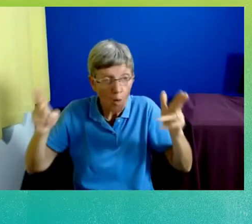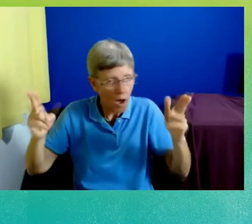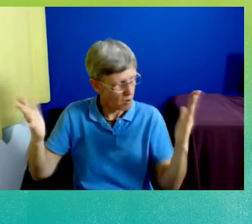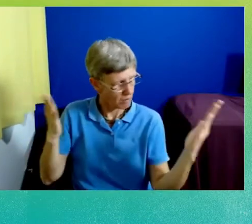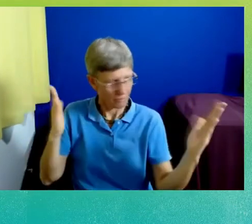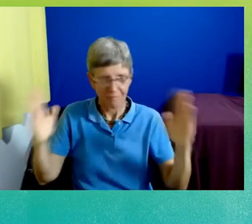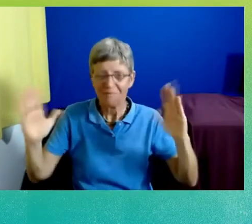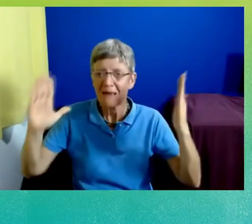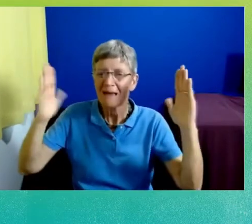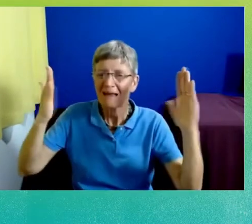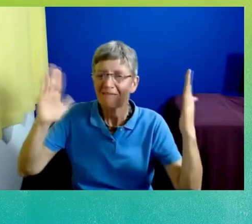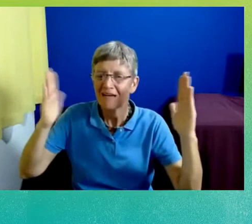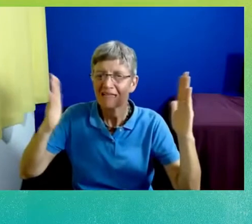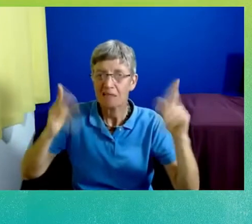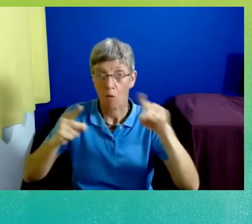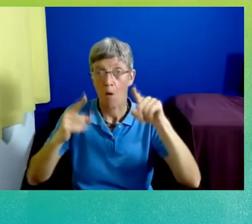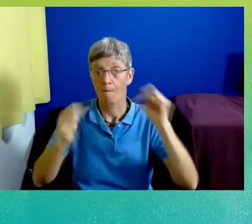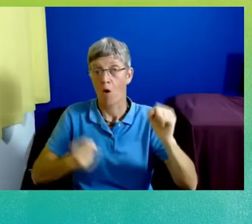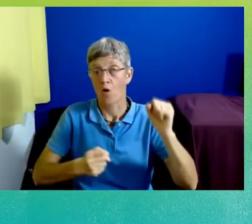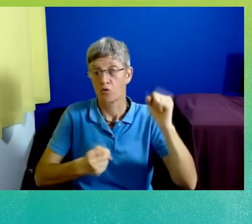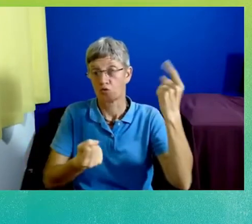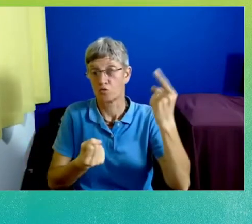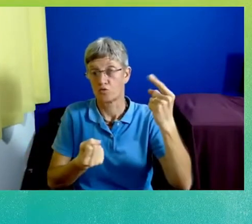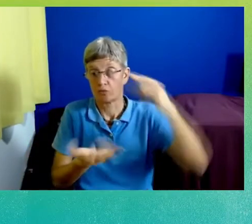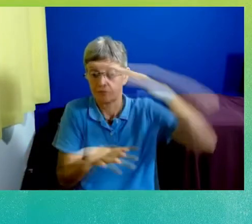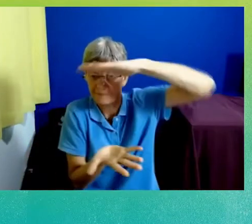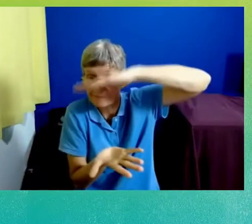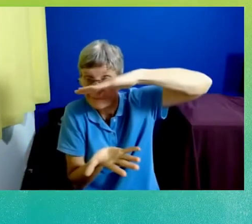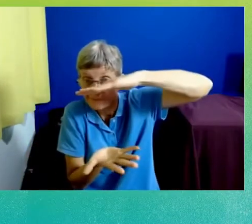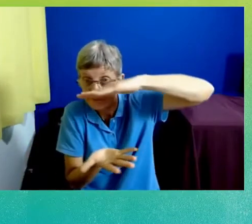a utilizar ali na literatura.